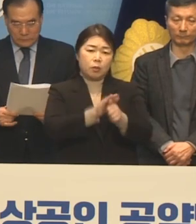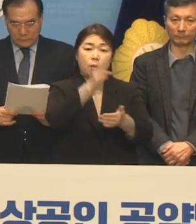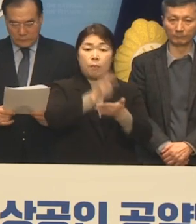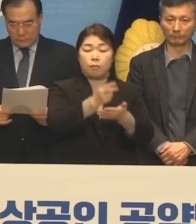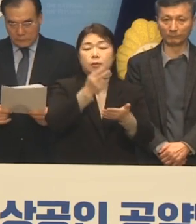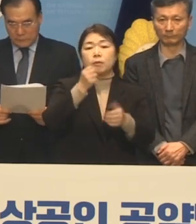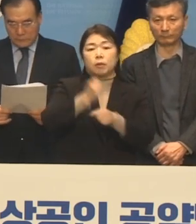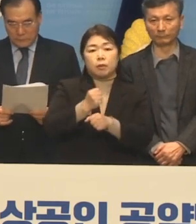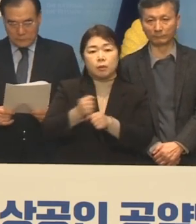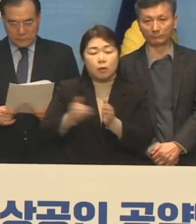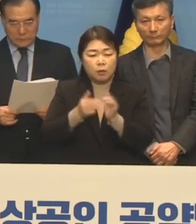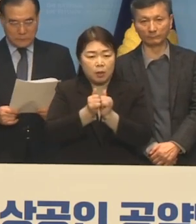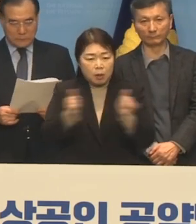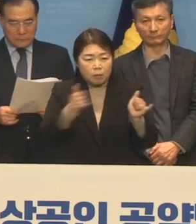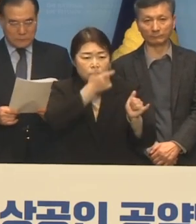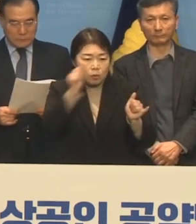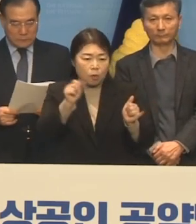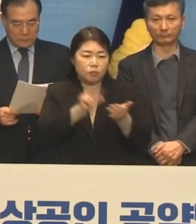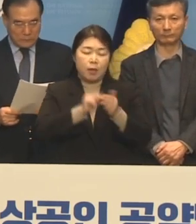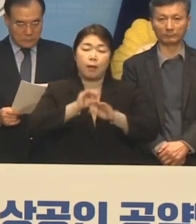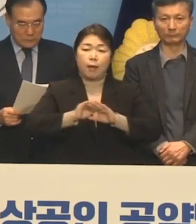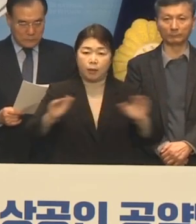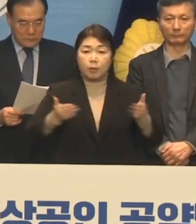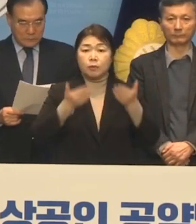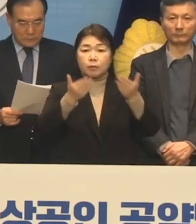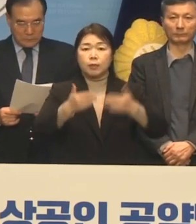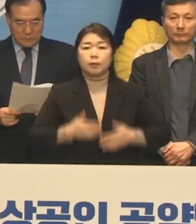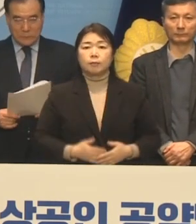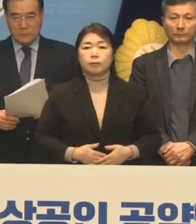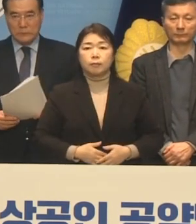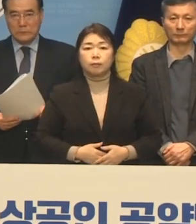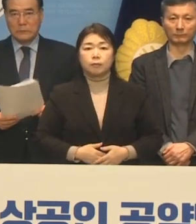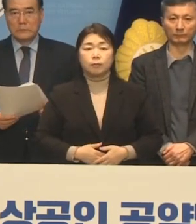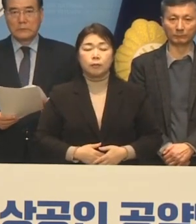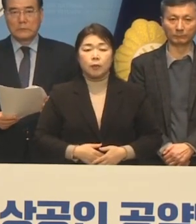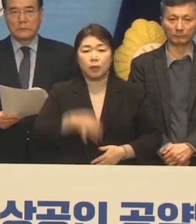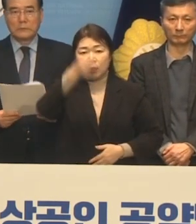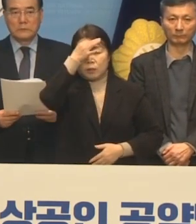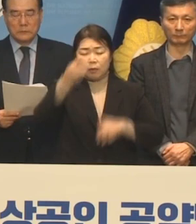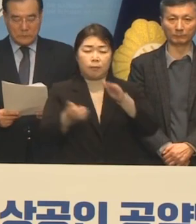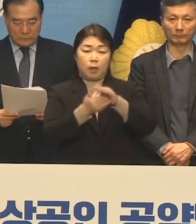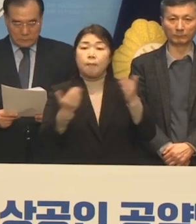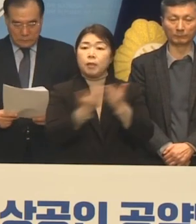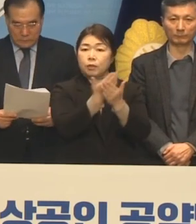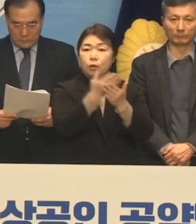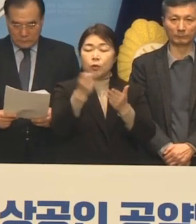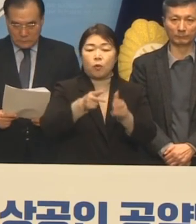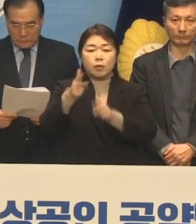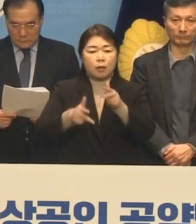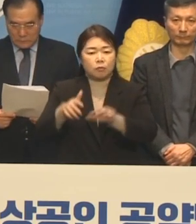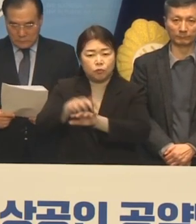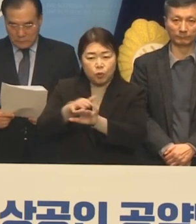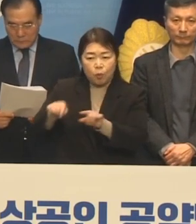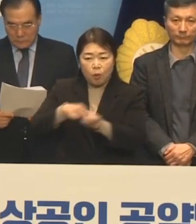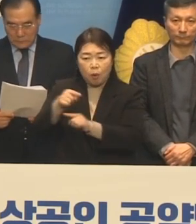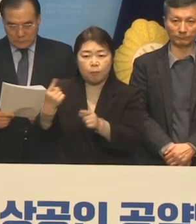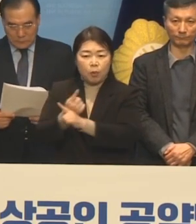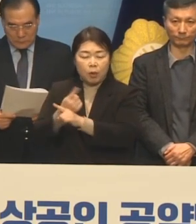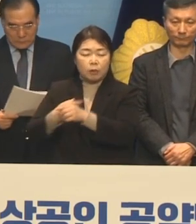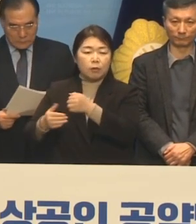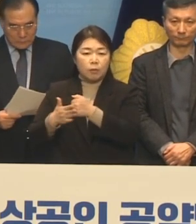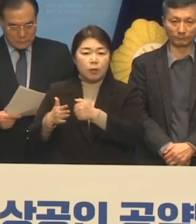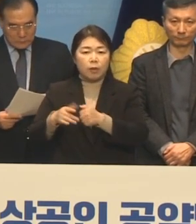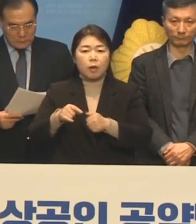제정하여 인력난을 해소해 나가겠습니다. 첨단 기술의 발전과 산업구조 등의 변화로